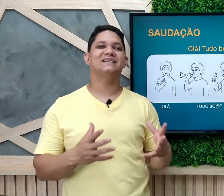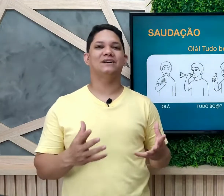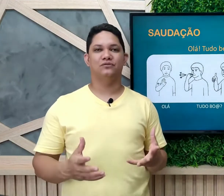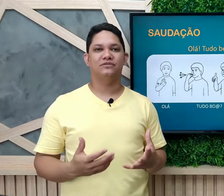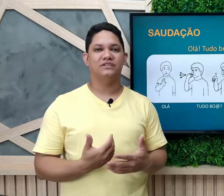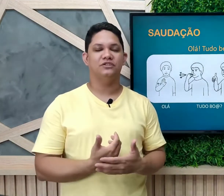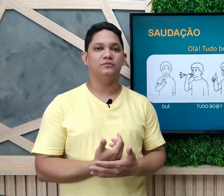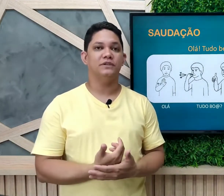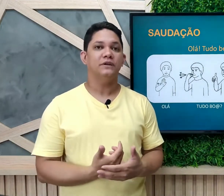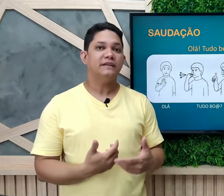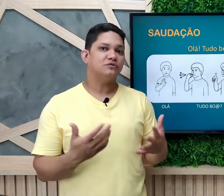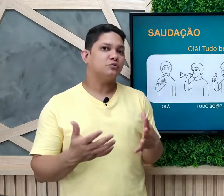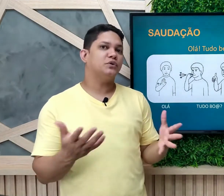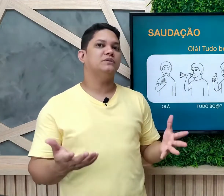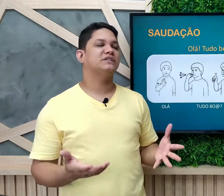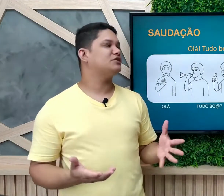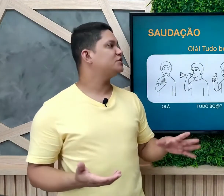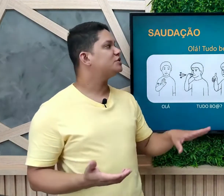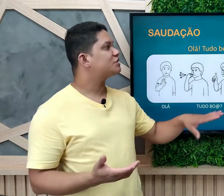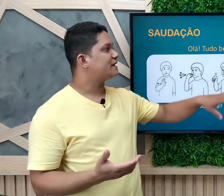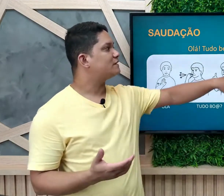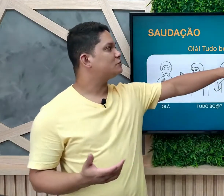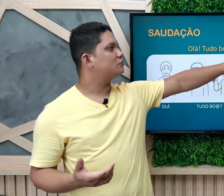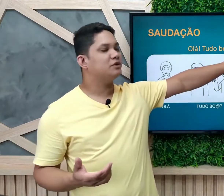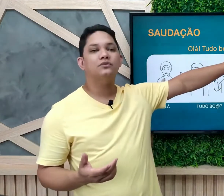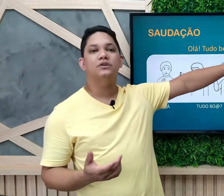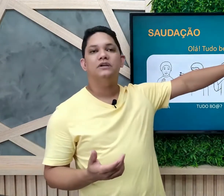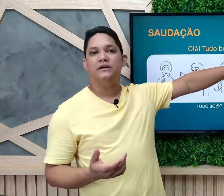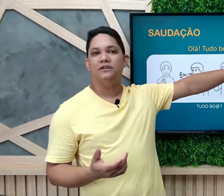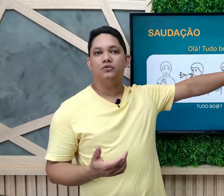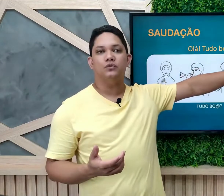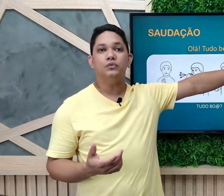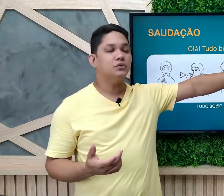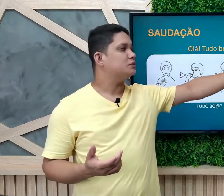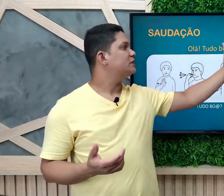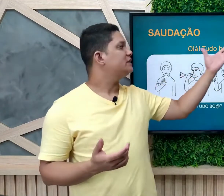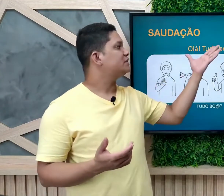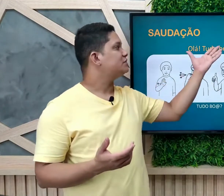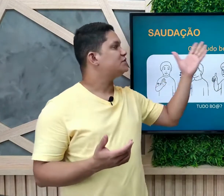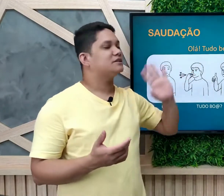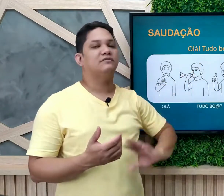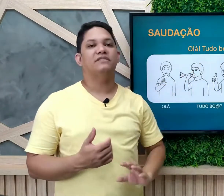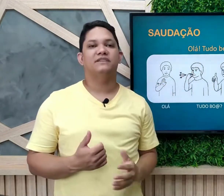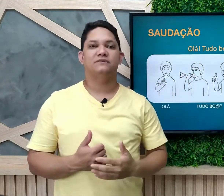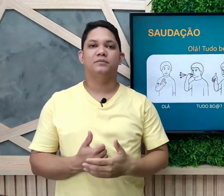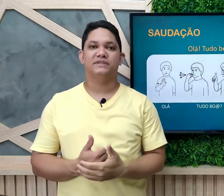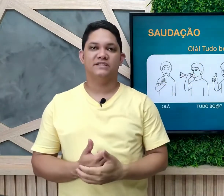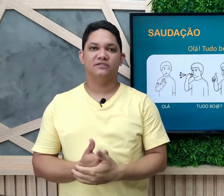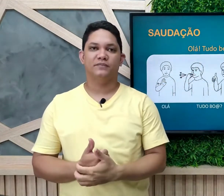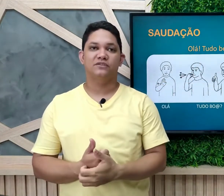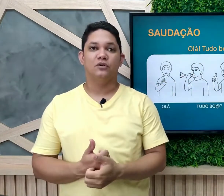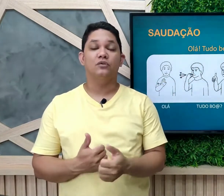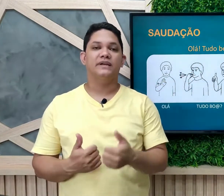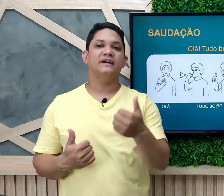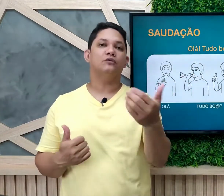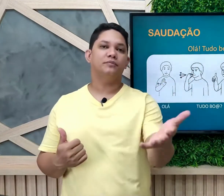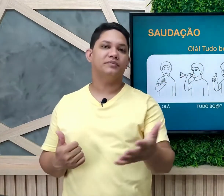facilitar o nosso entendimento. Então suponhamos que a gente está no momento noturno e a gente então vai fazer uma apresentação pessoal, quer